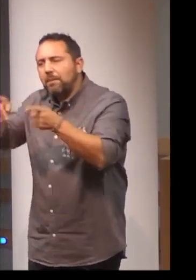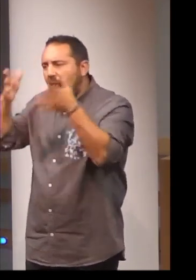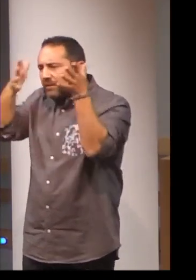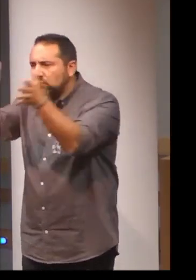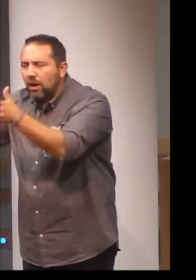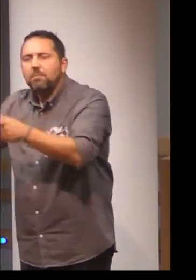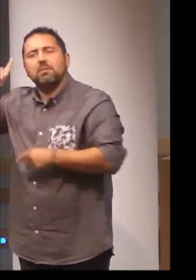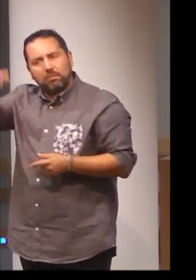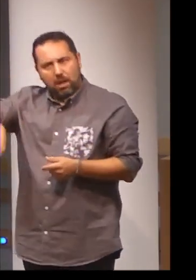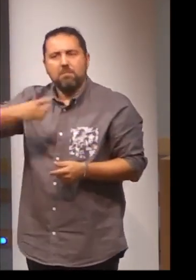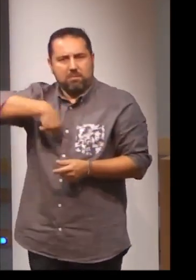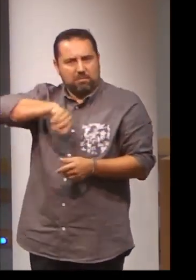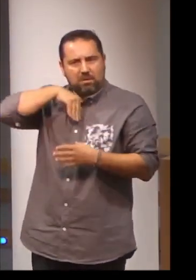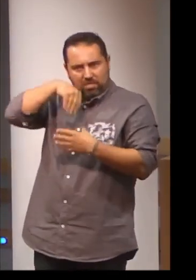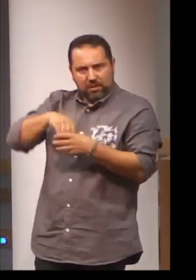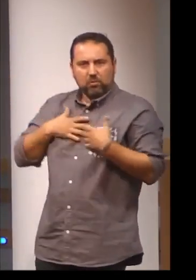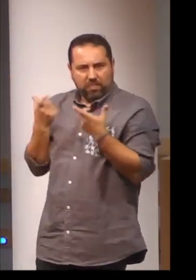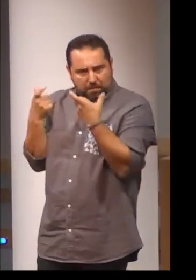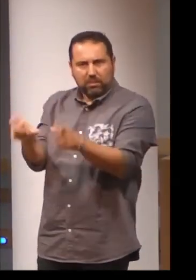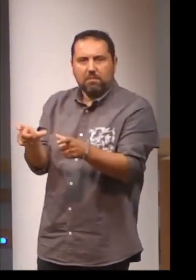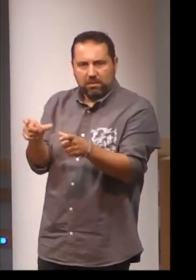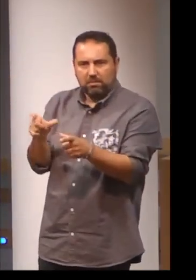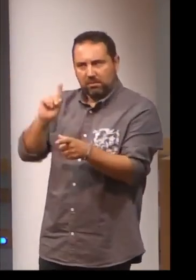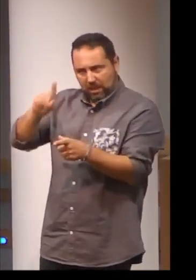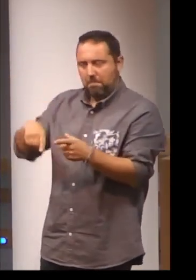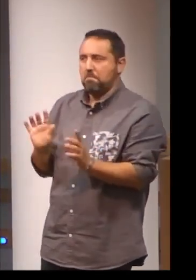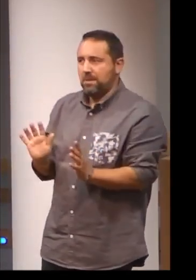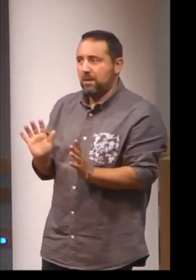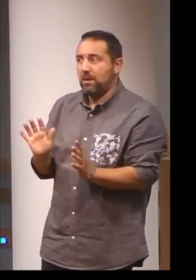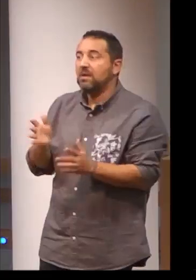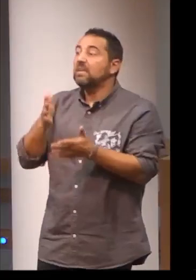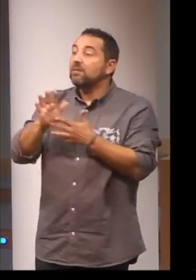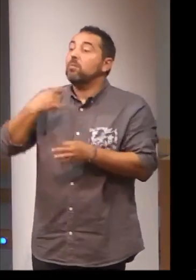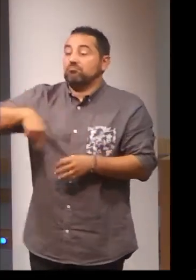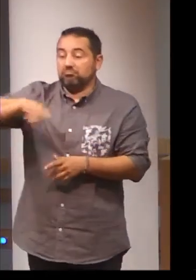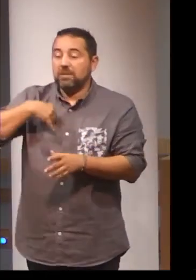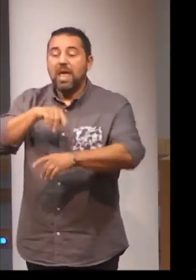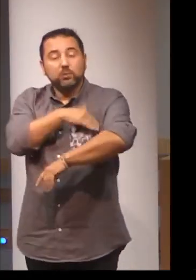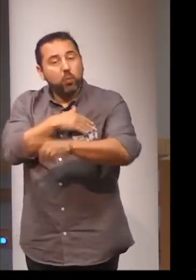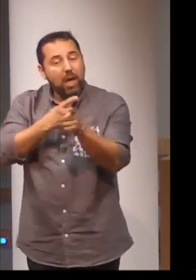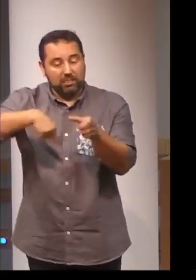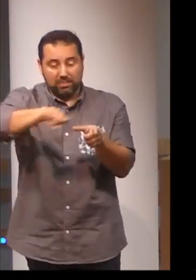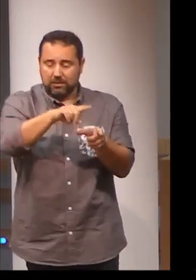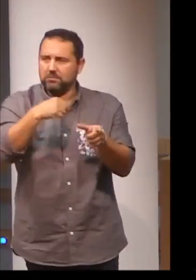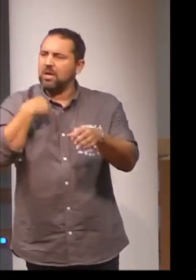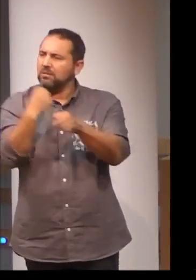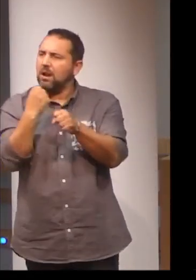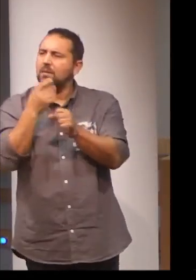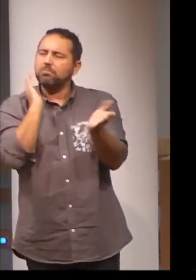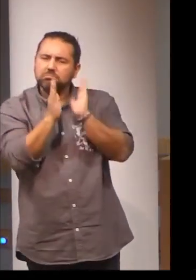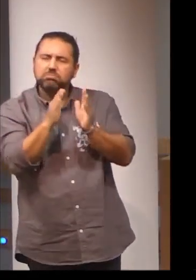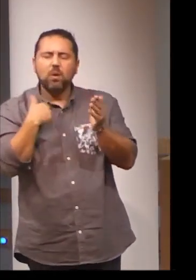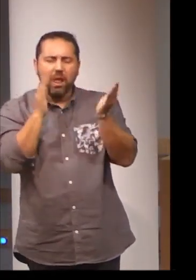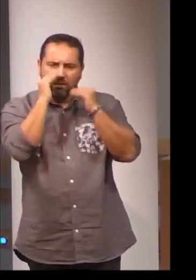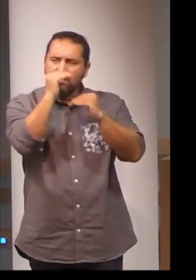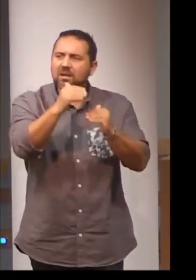el desempeño eficaz de su trabajo. Y a partir del trabajo realizado con estos estudiantes, de los cuales en estos últimos años